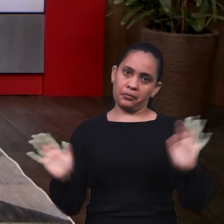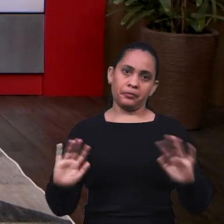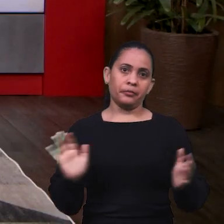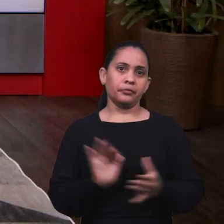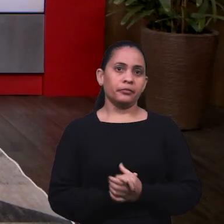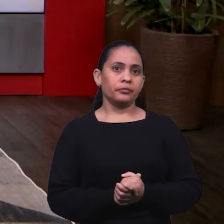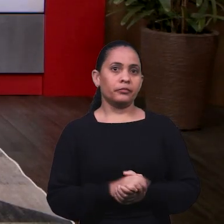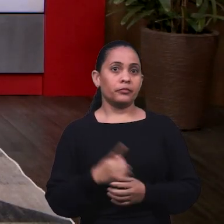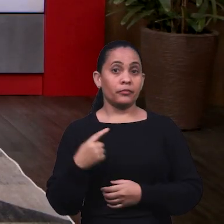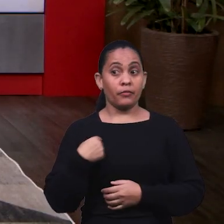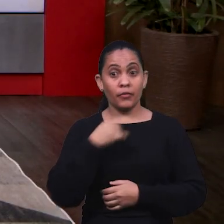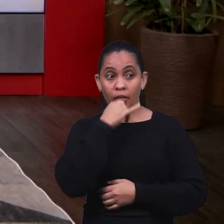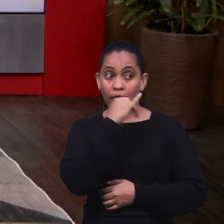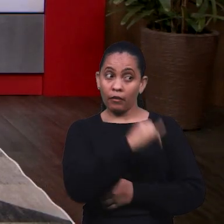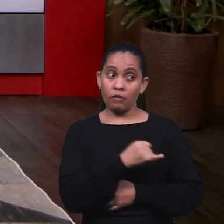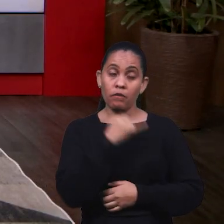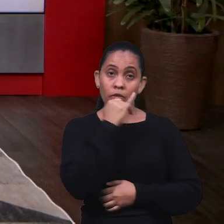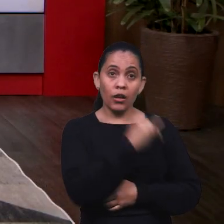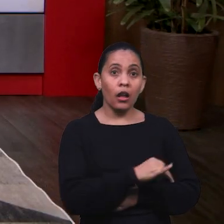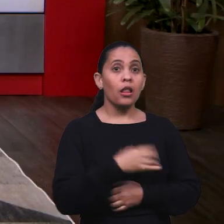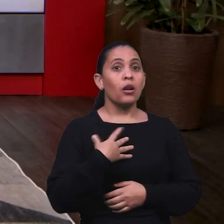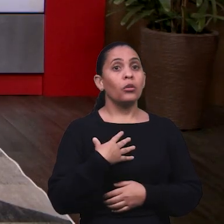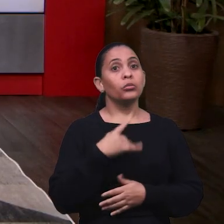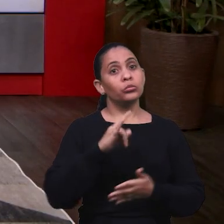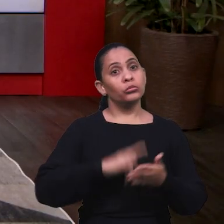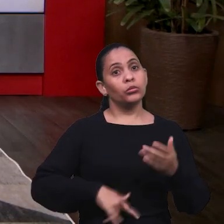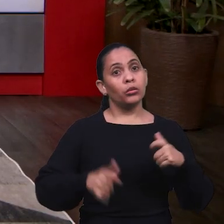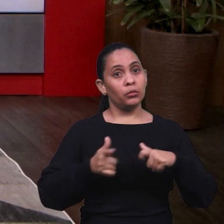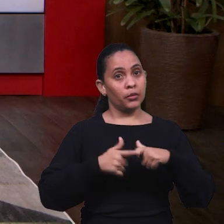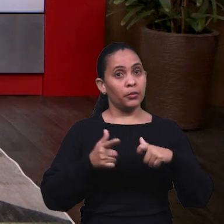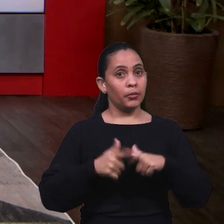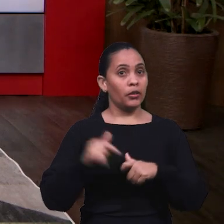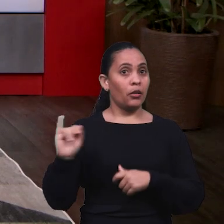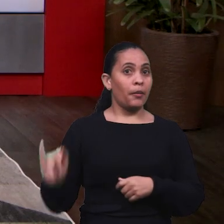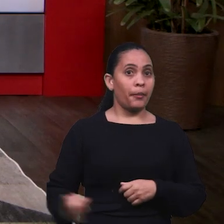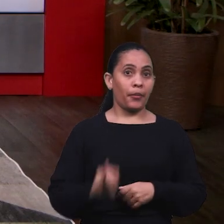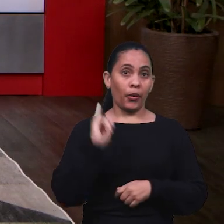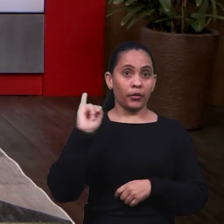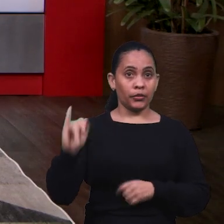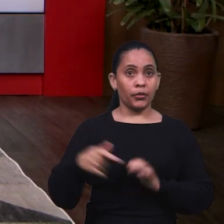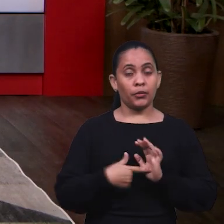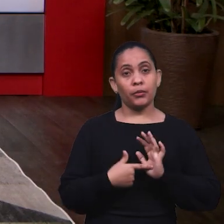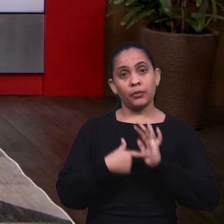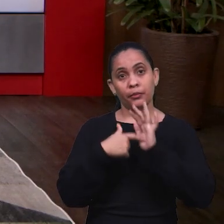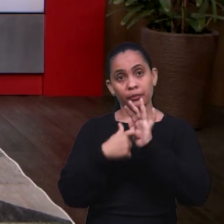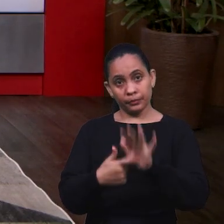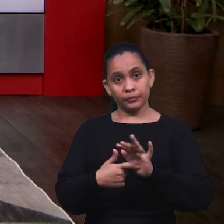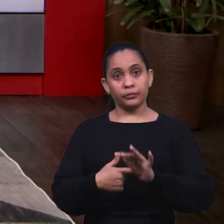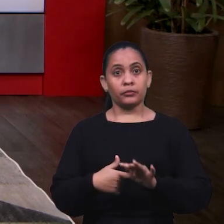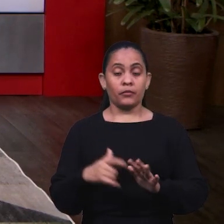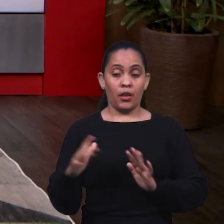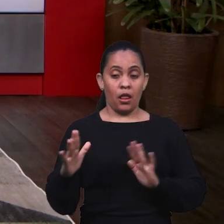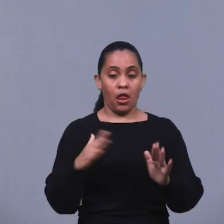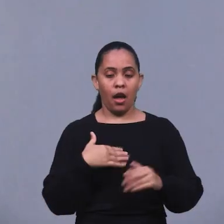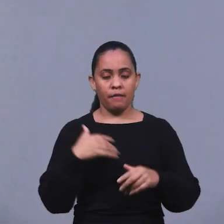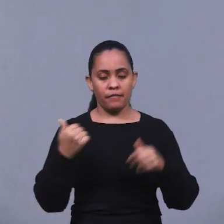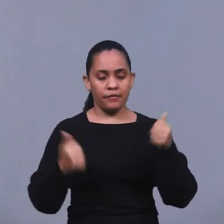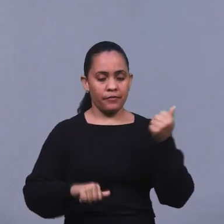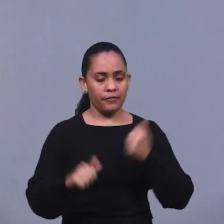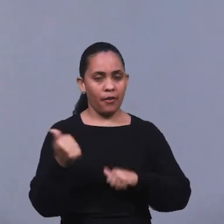uma preocupação. E por isso que a gente reforça. Por isso que o documento médico é importante. Porque é no documento médico que, na perícia,